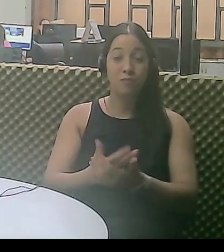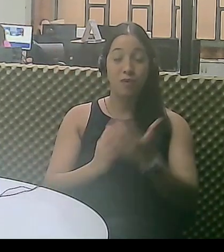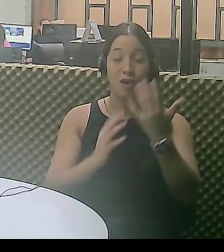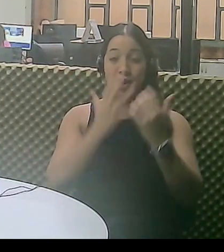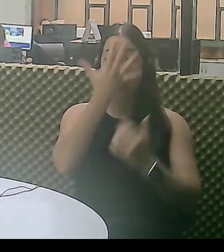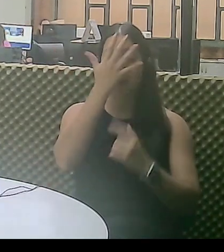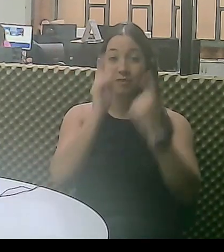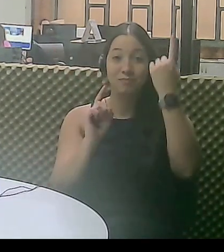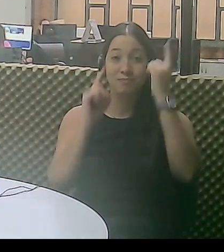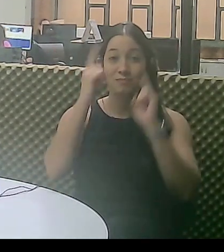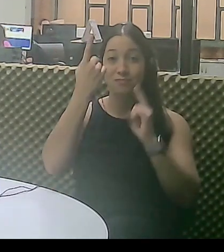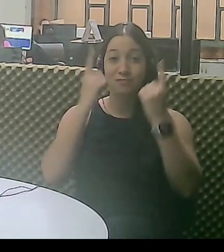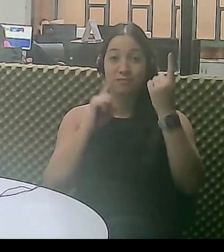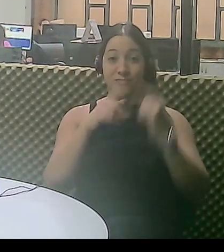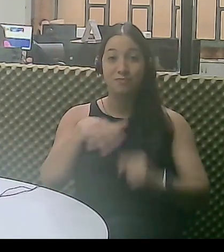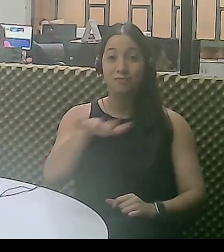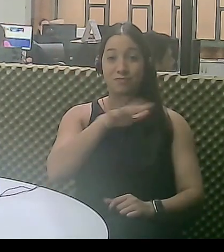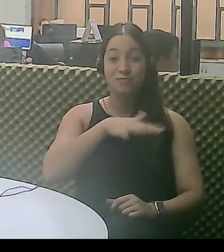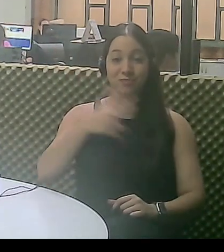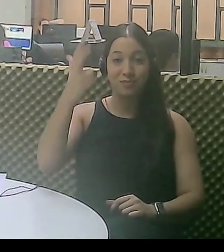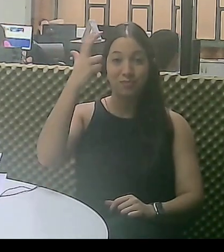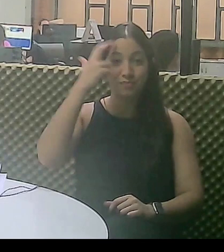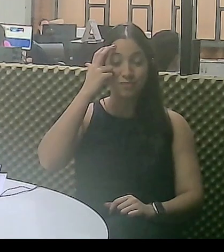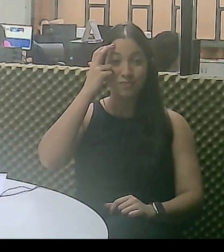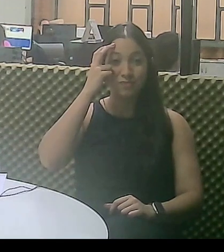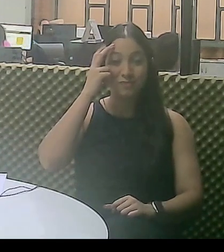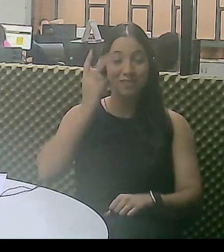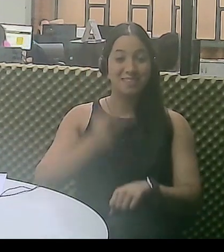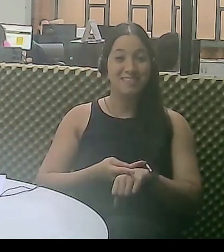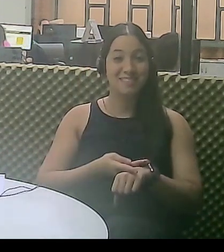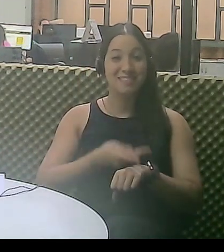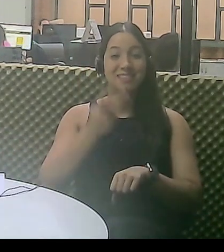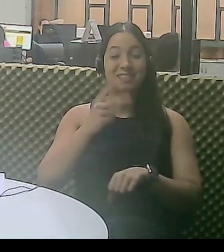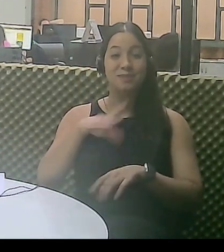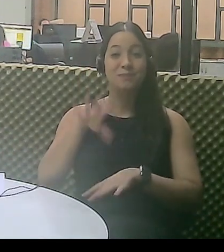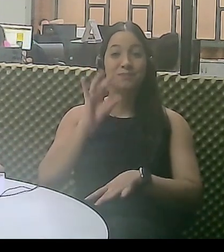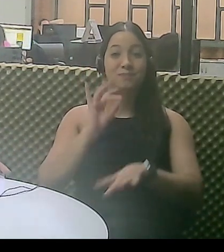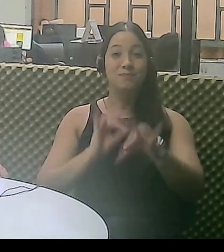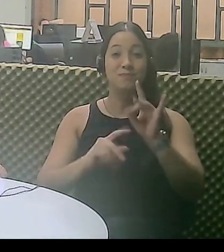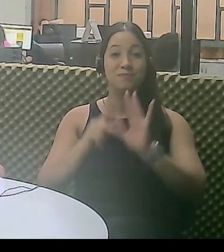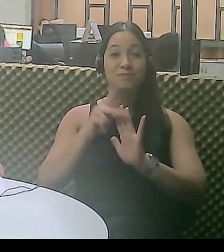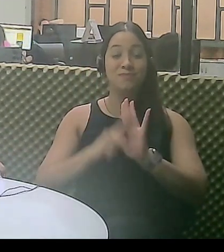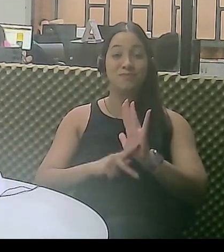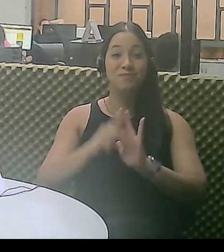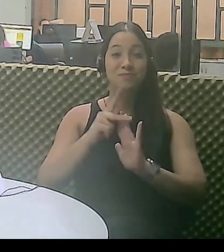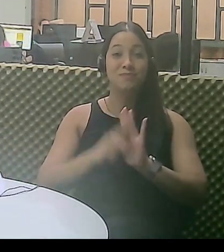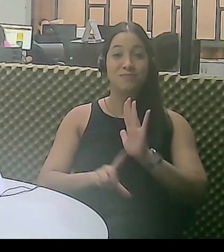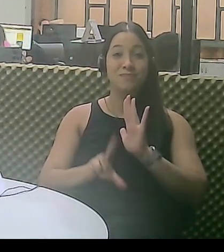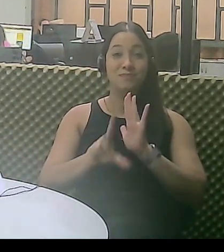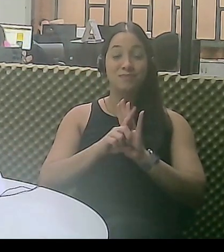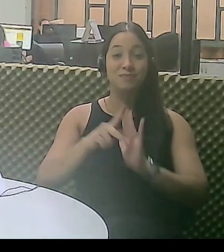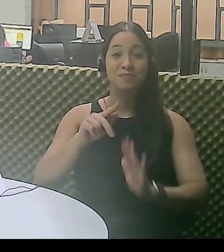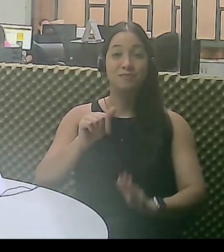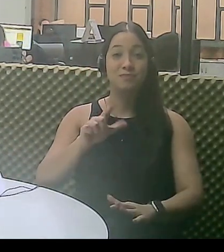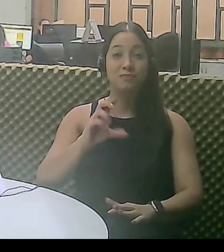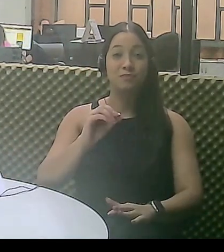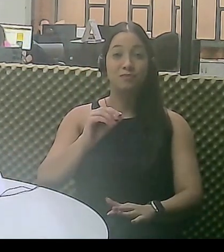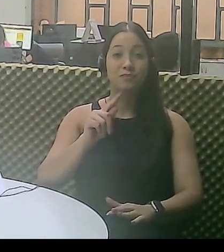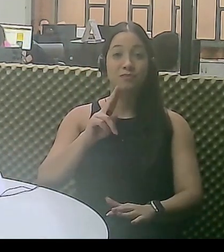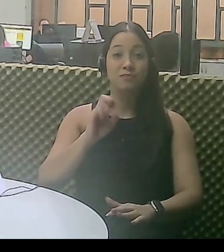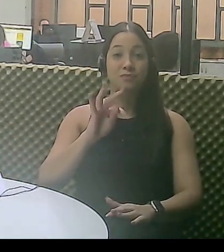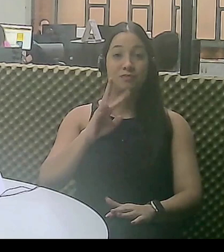carnaval, utilização dos espaços culturais, premiações e seleção de projetos dentro da Lei Paulo Gustavo, além